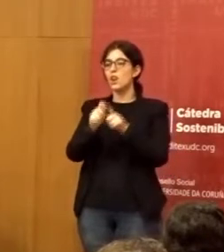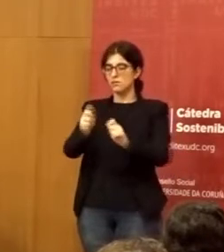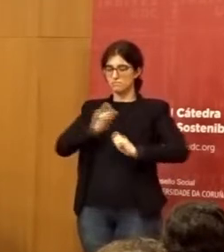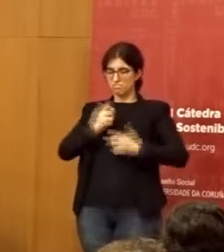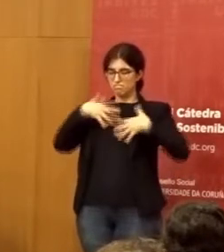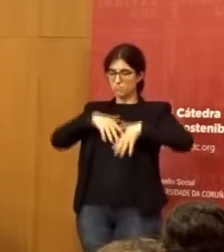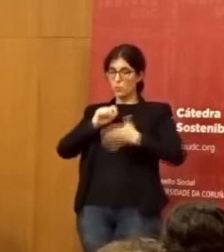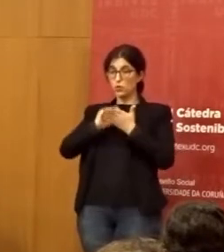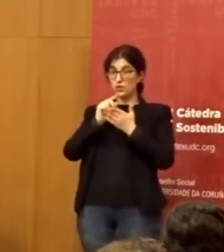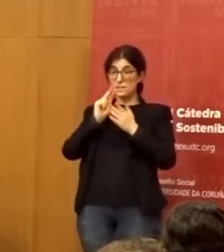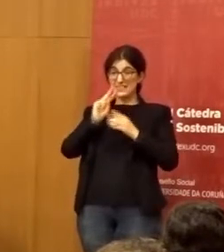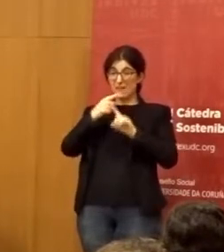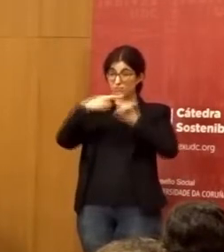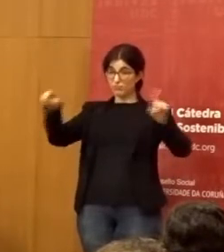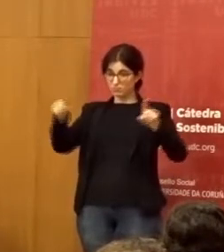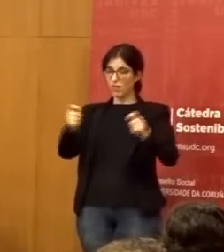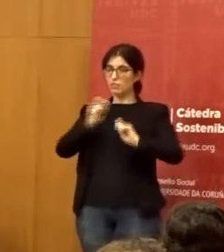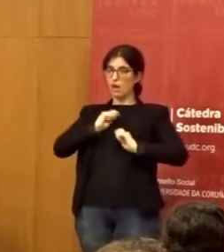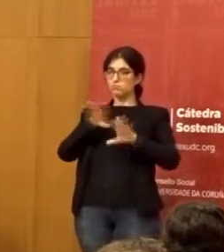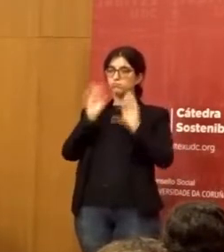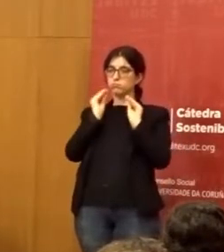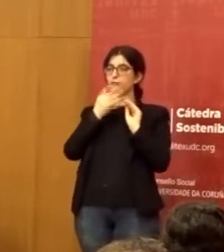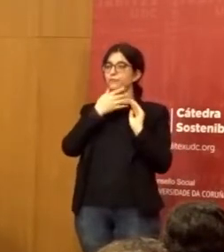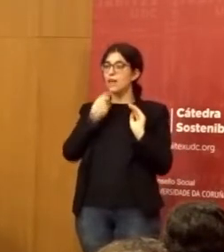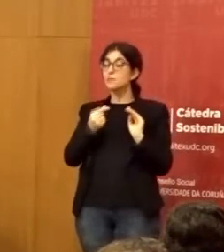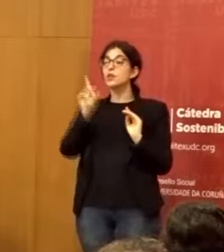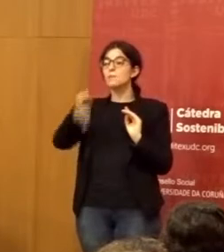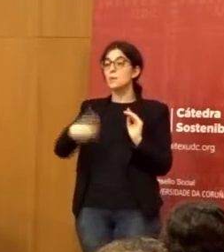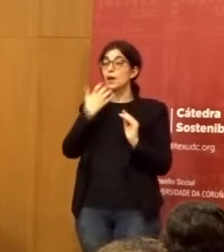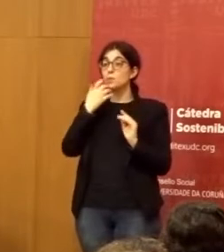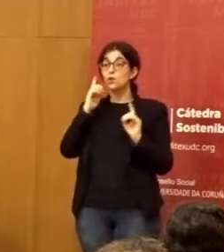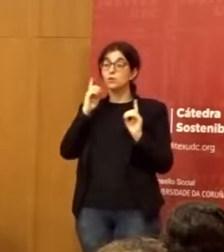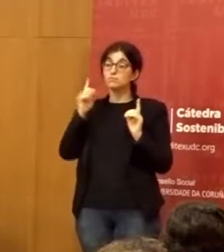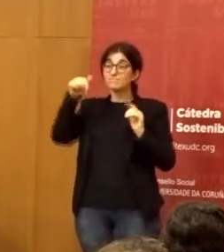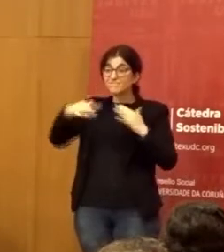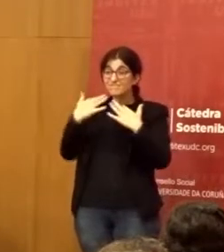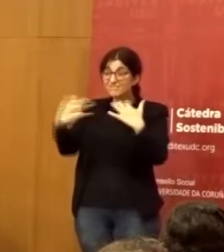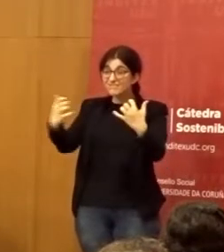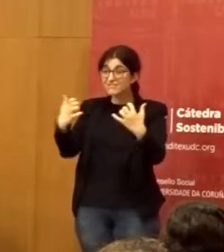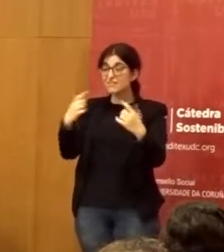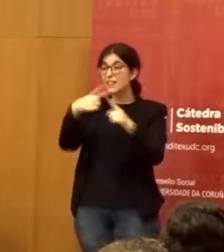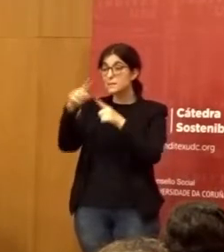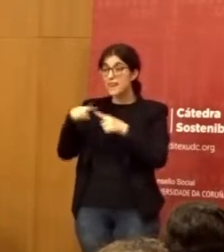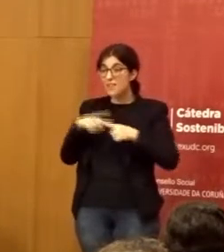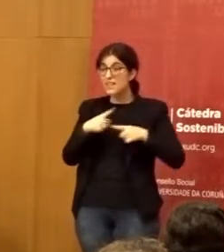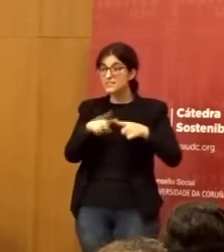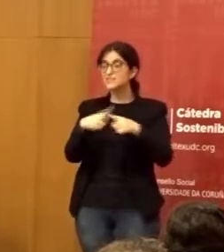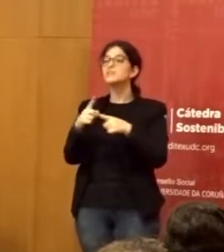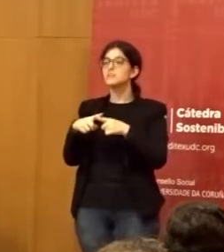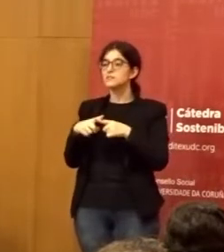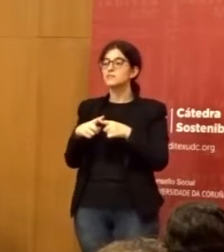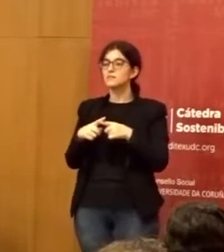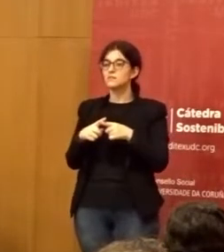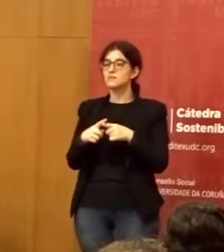lado, sino porque permiten organizar actividades como esta, que complementan, a mi juicio, a la perfección, lo que podría ser las